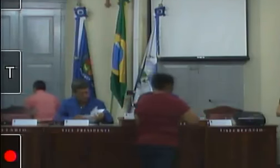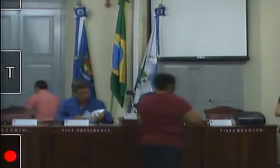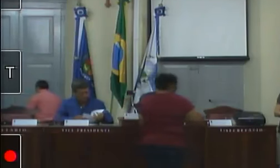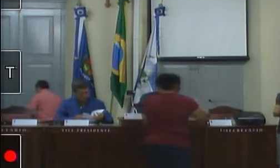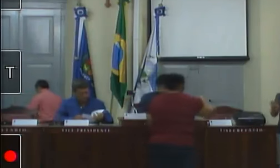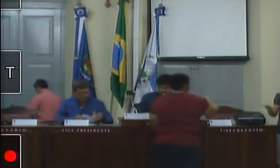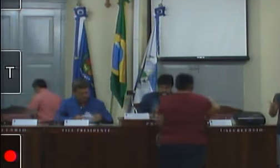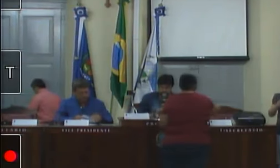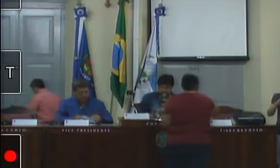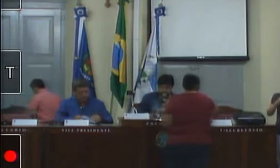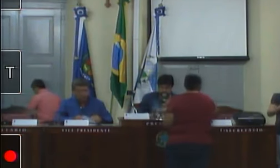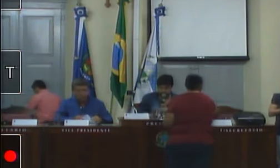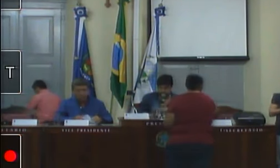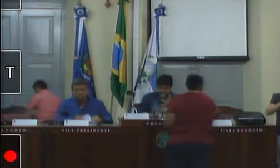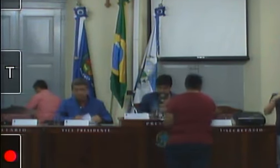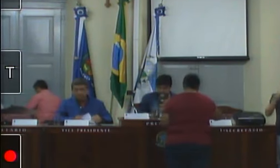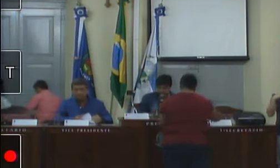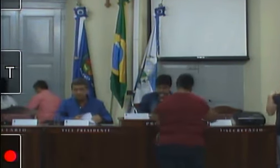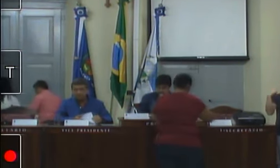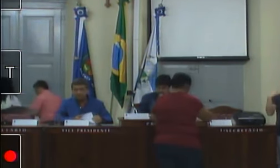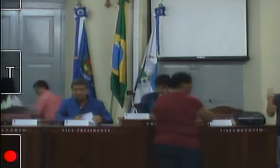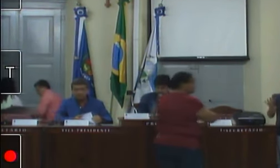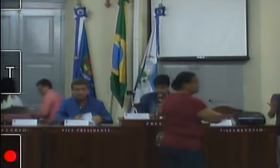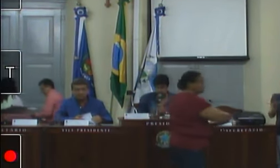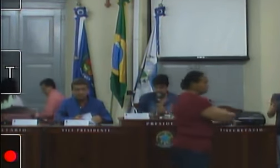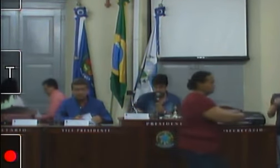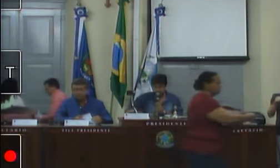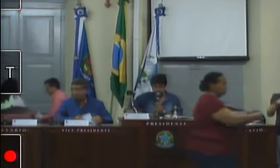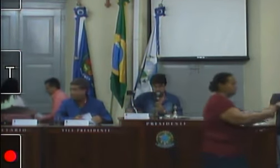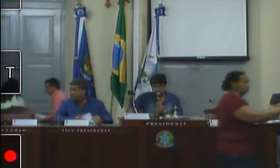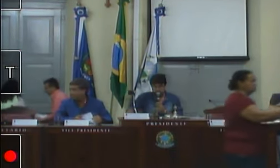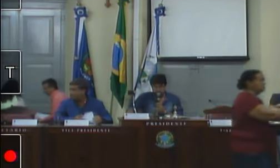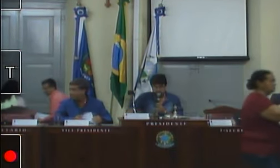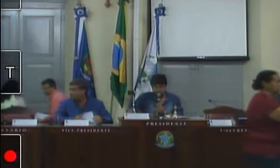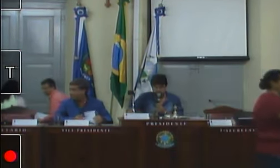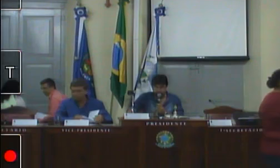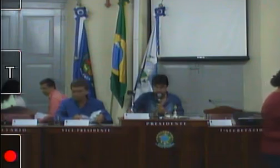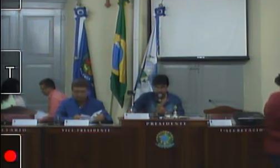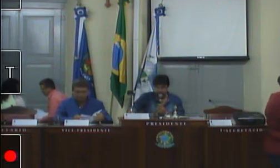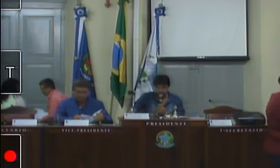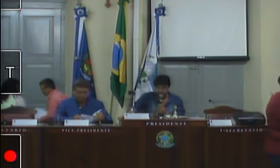Solicito a presença dos senhores e senhoras vereadores aqui no plenário, pois